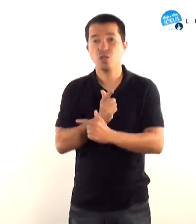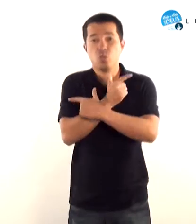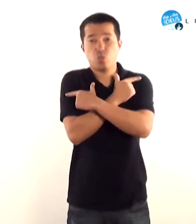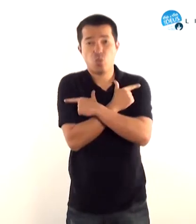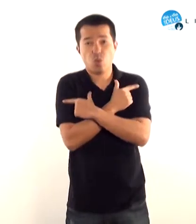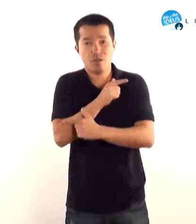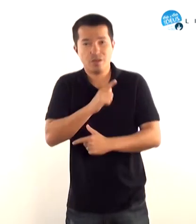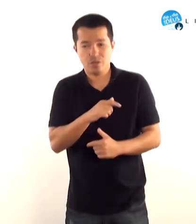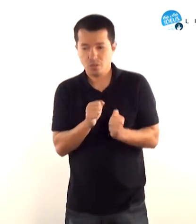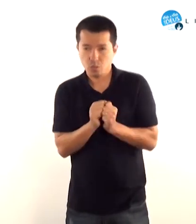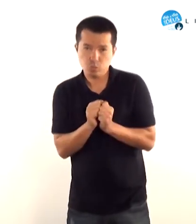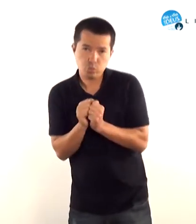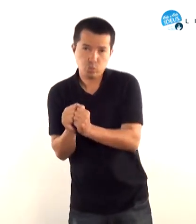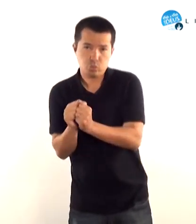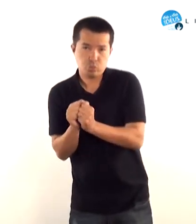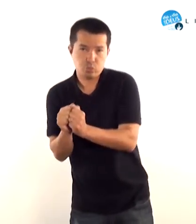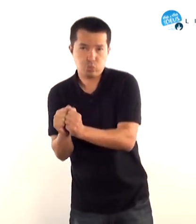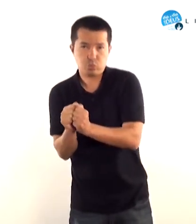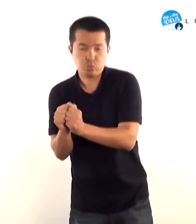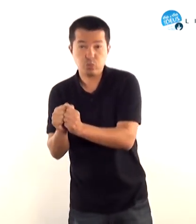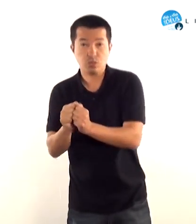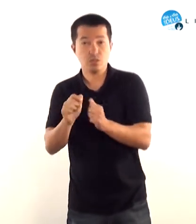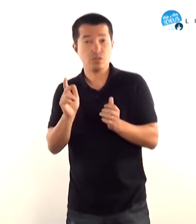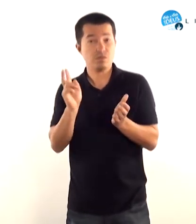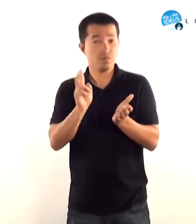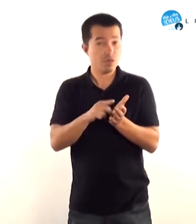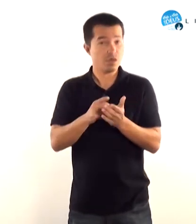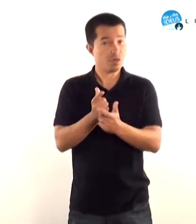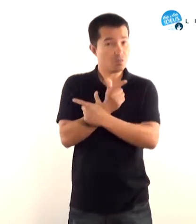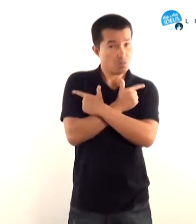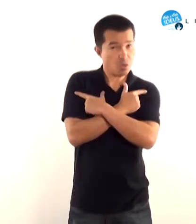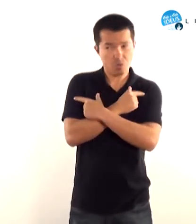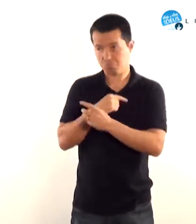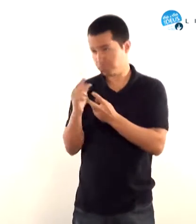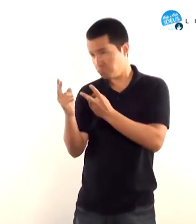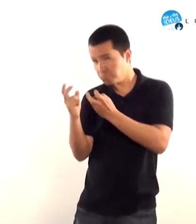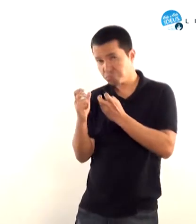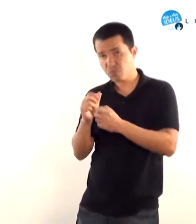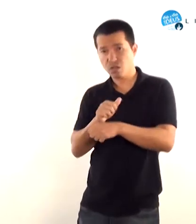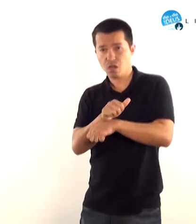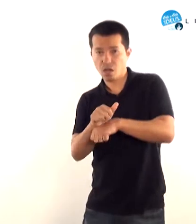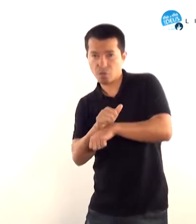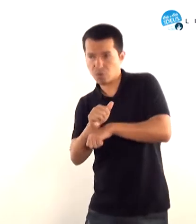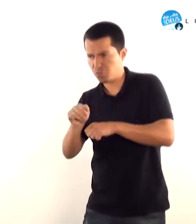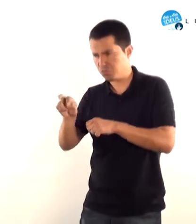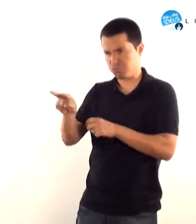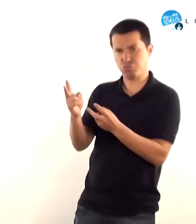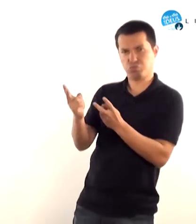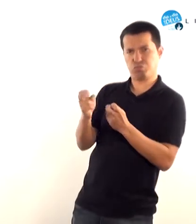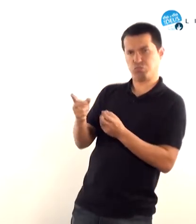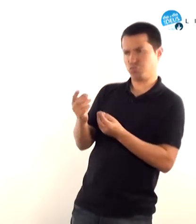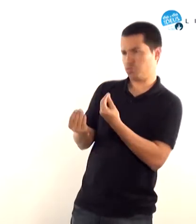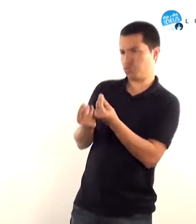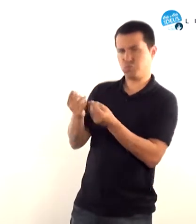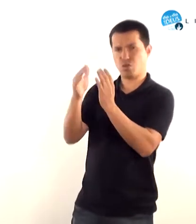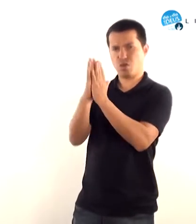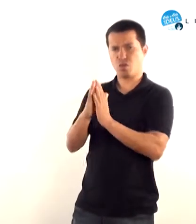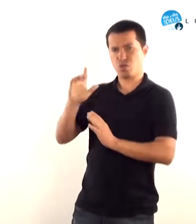estava na casa dele. E com certeza ele vira Abraão construir os seus altares, ele vira o momento em que